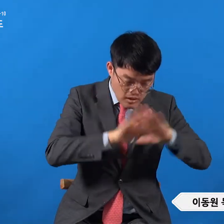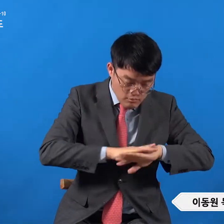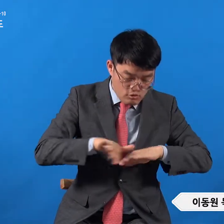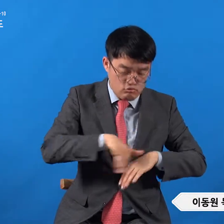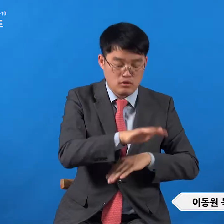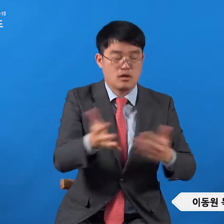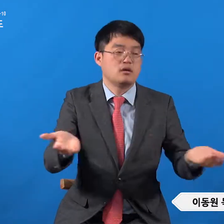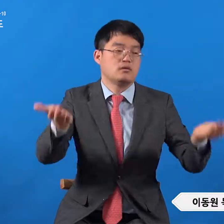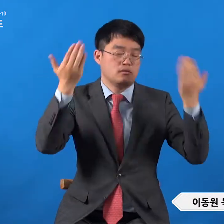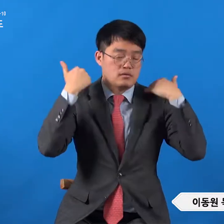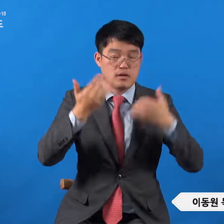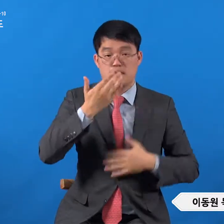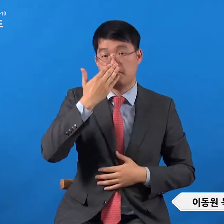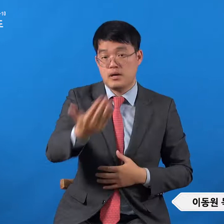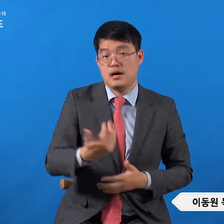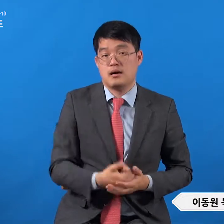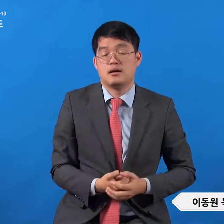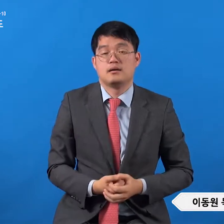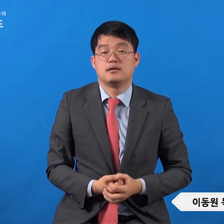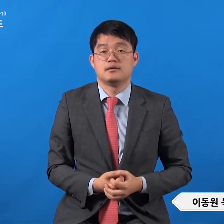있습니다.